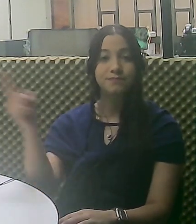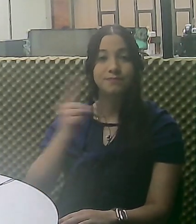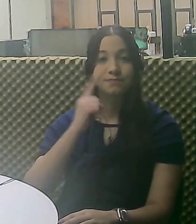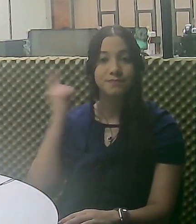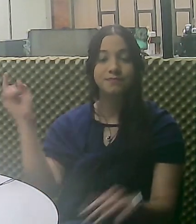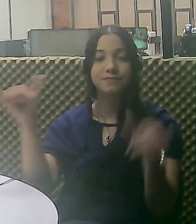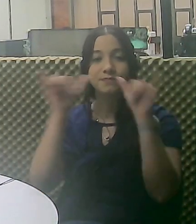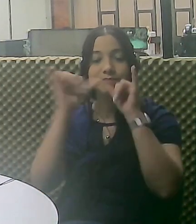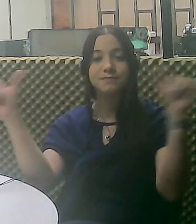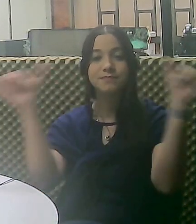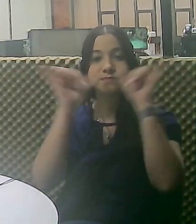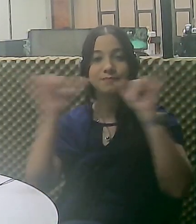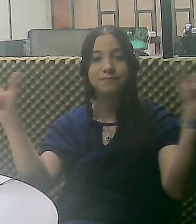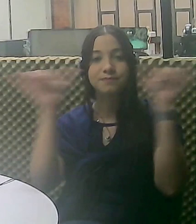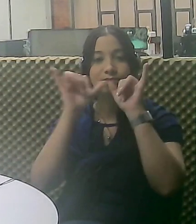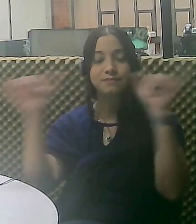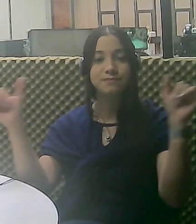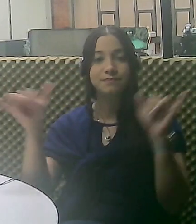Giro de